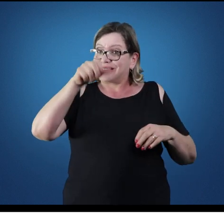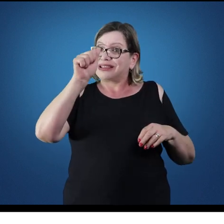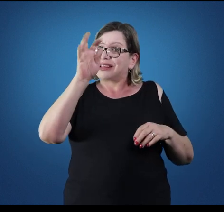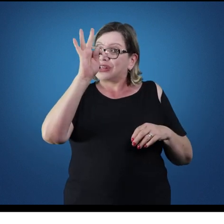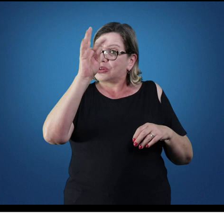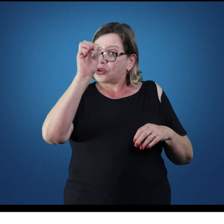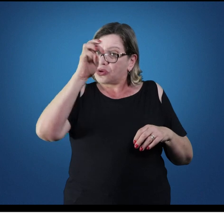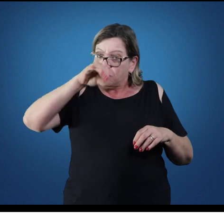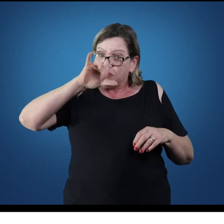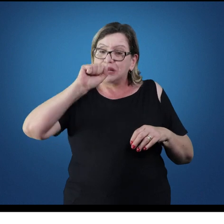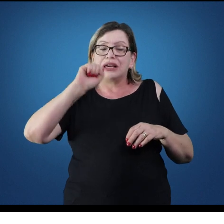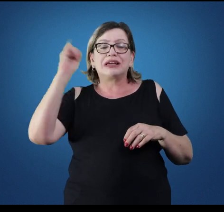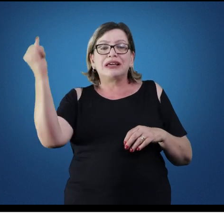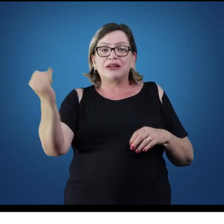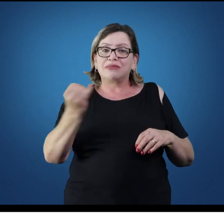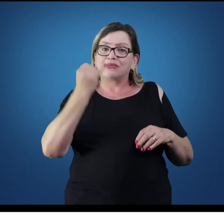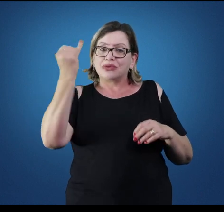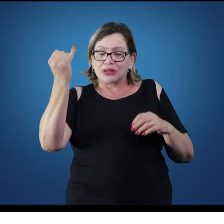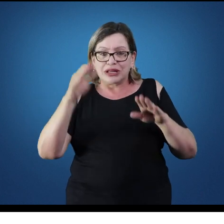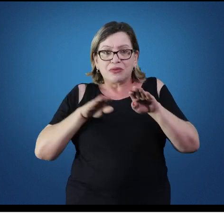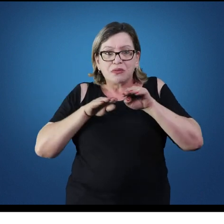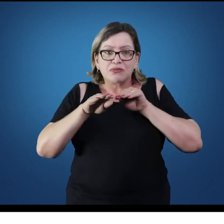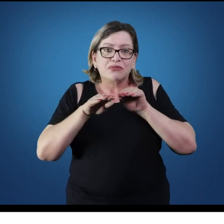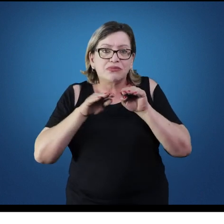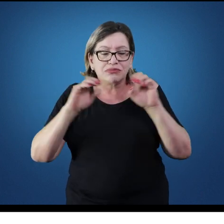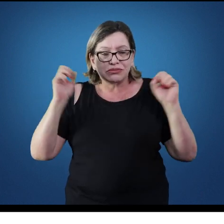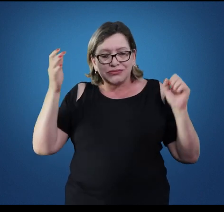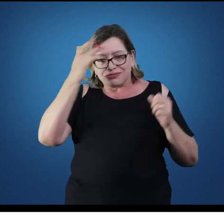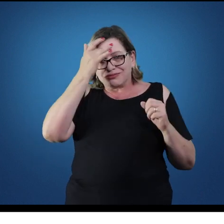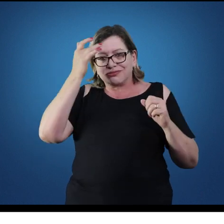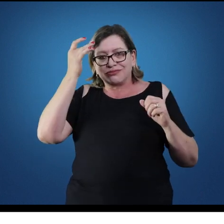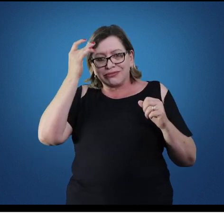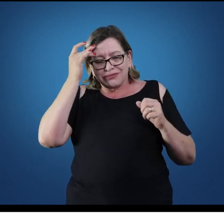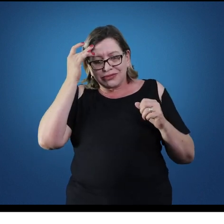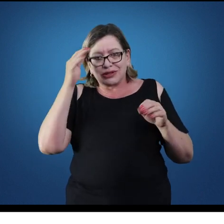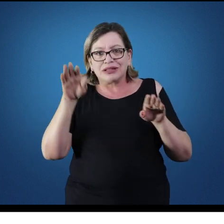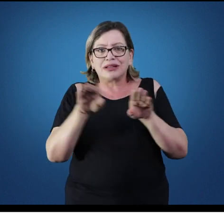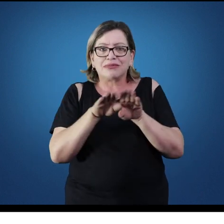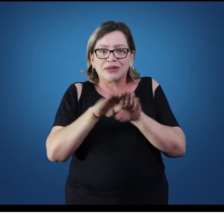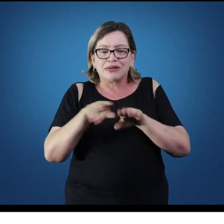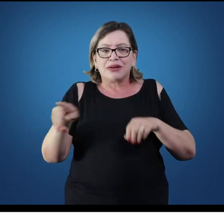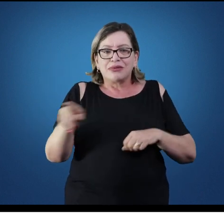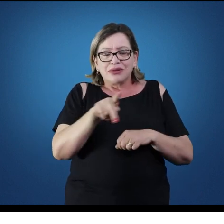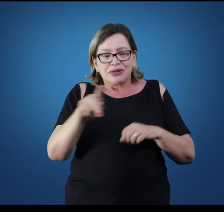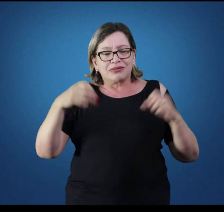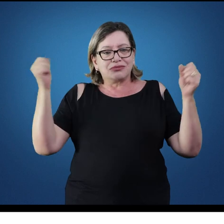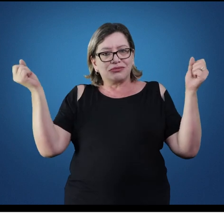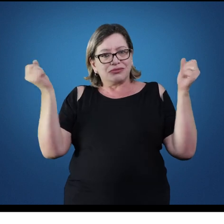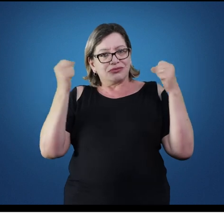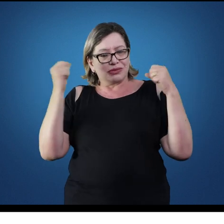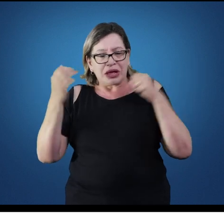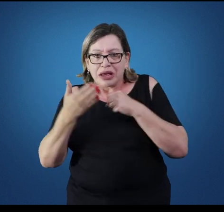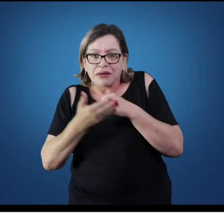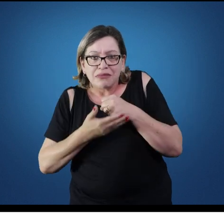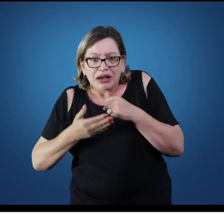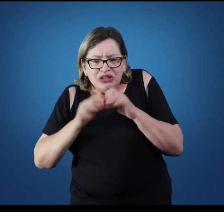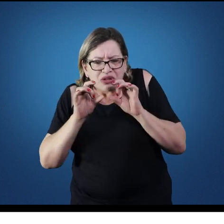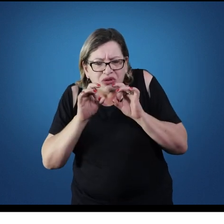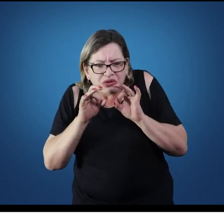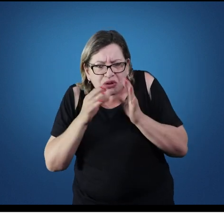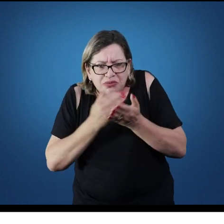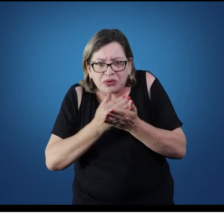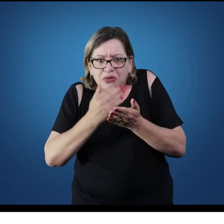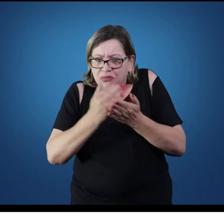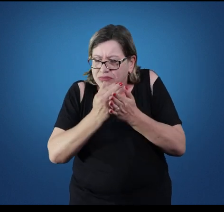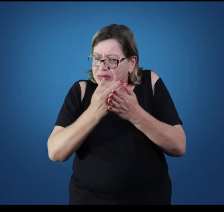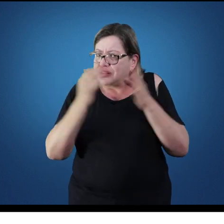para o movimento humano, para o professor de educação física, porque vão ser base não só para esse primeiro momento, do primeiro ano